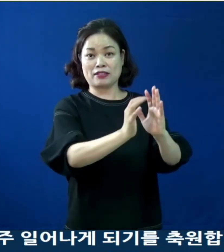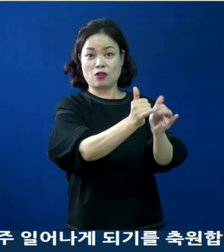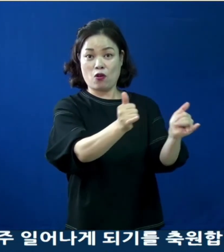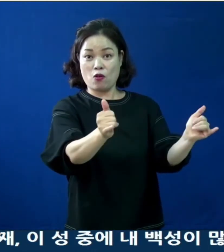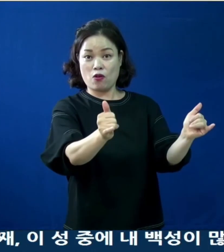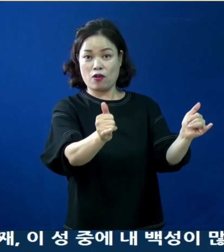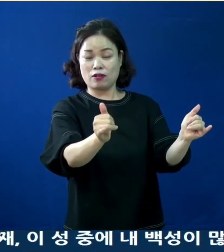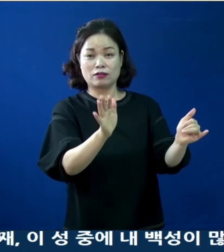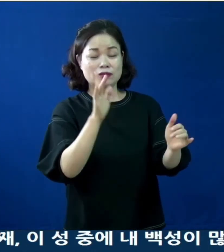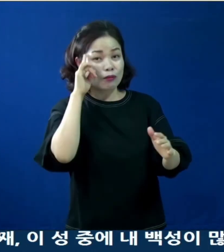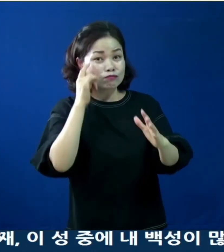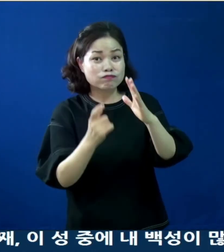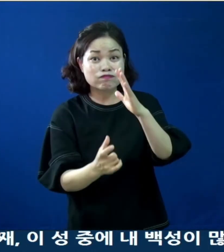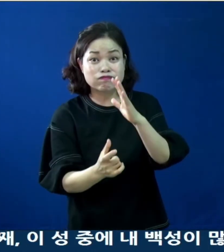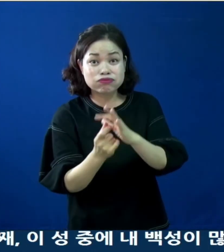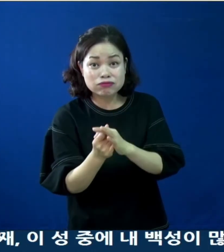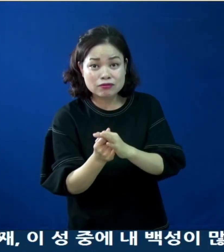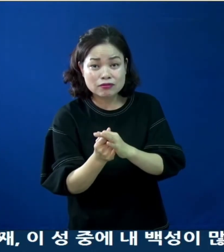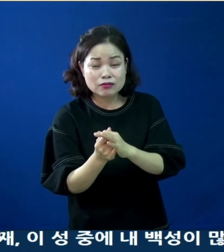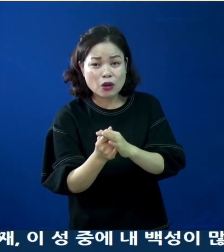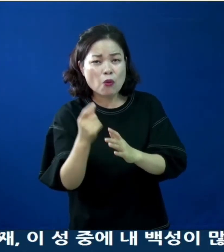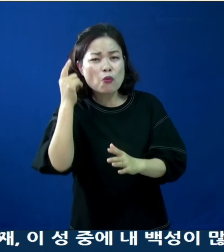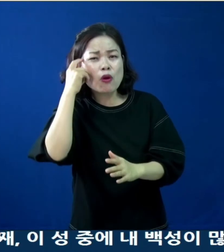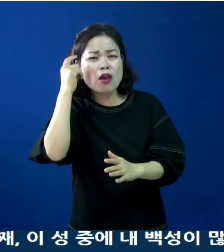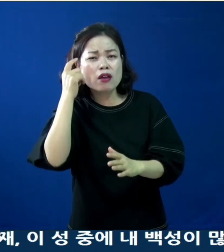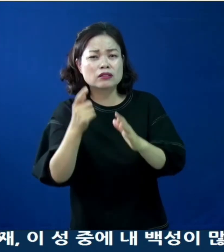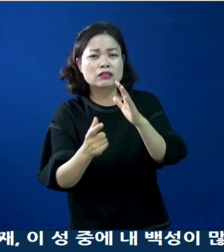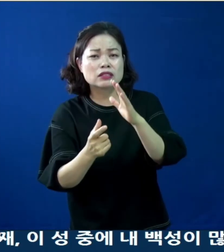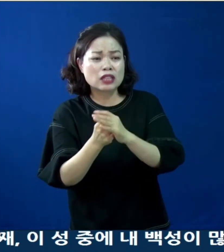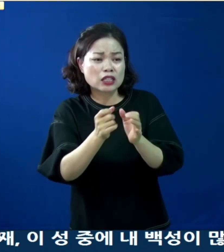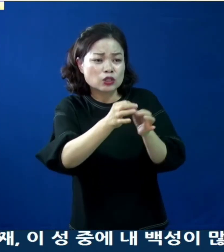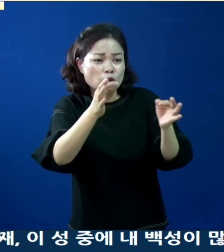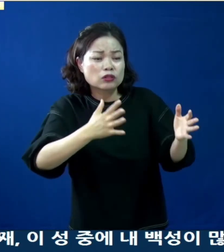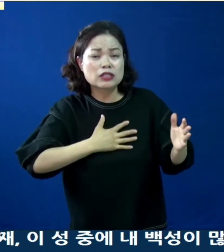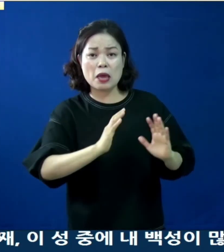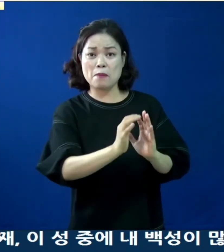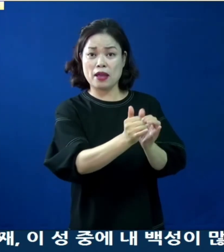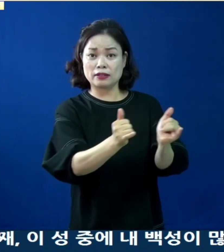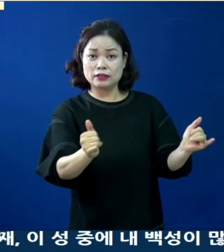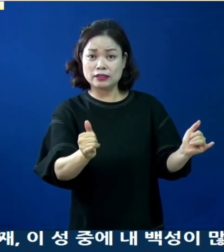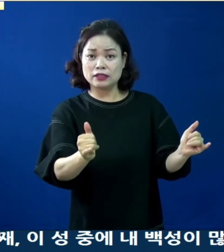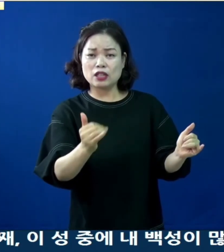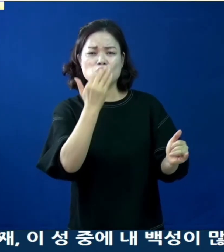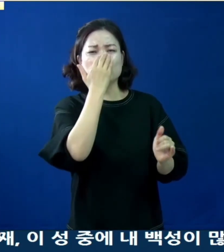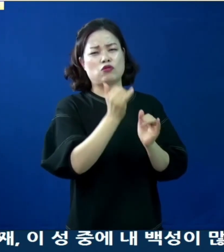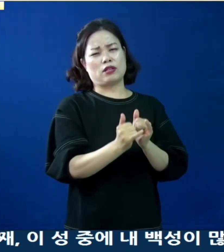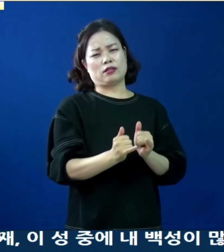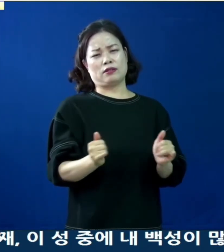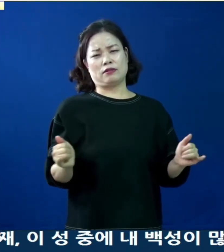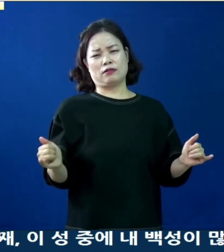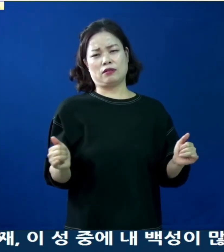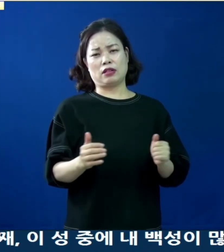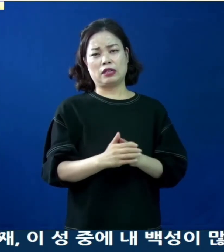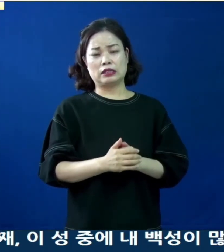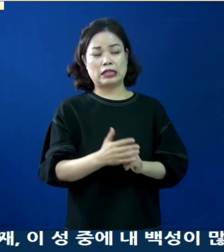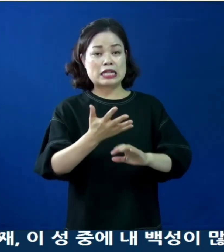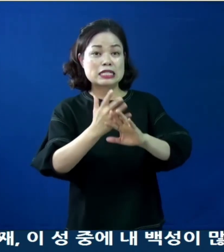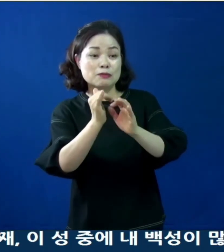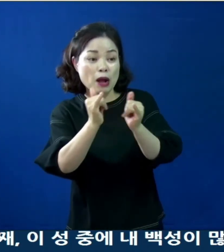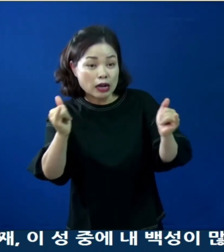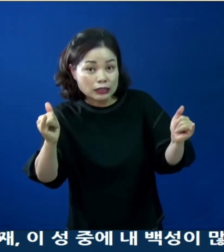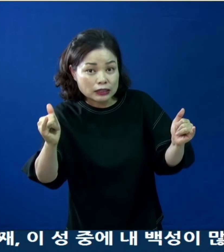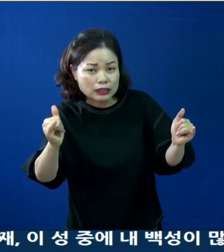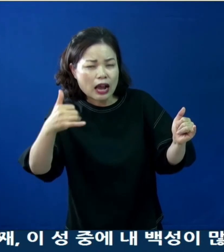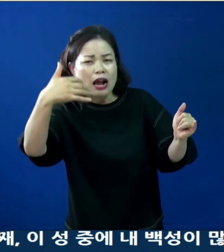근데 참 특이해요. 왜 특이하냐면 그동안에 내 백성은 사실 유대인들이었어요. 근데 이방인들을